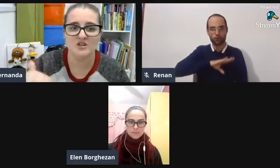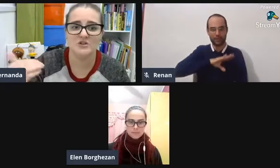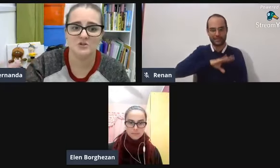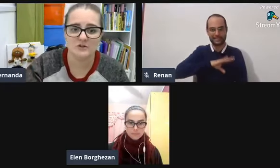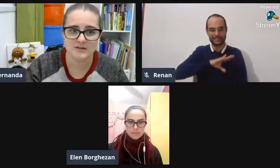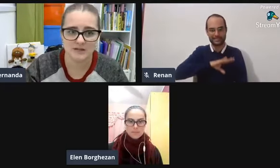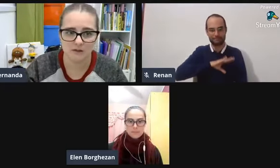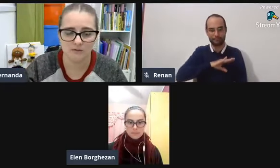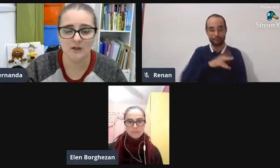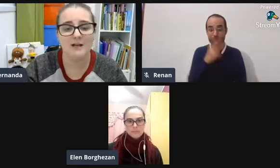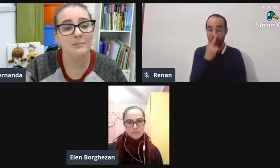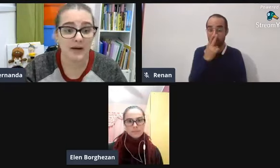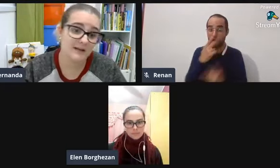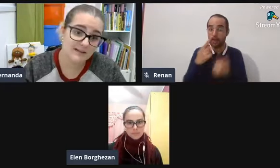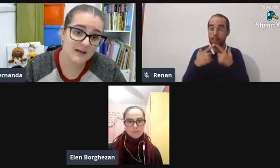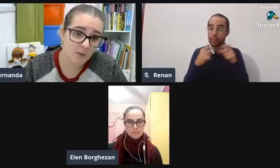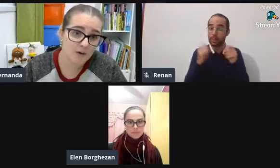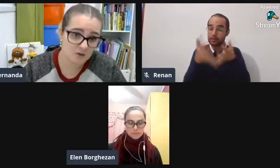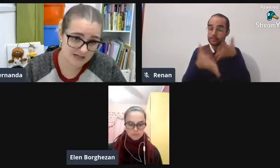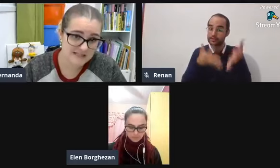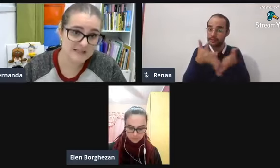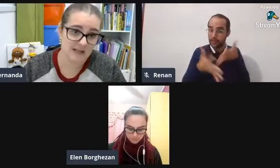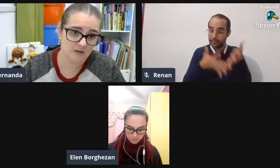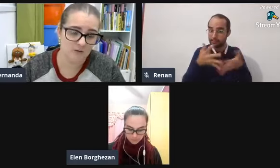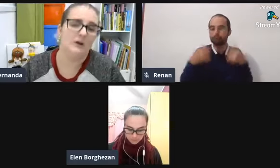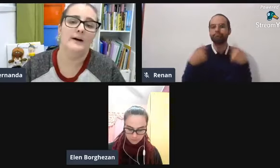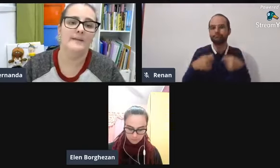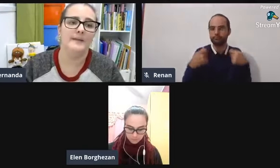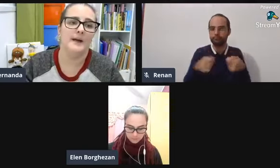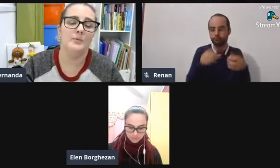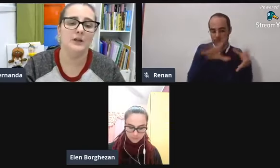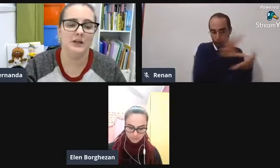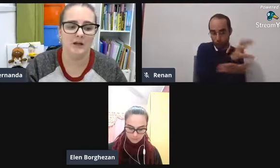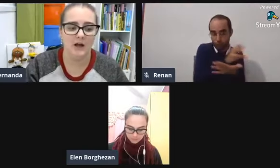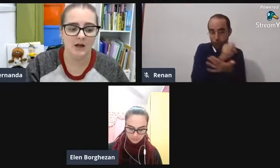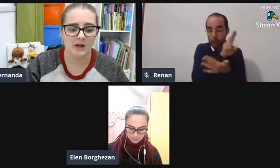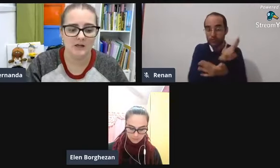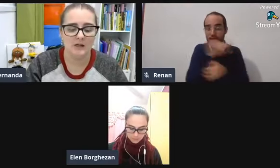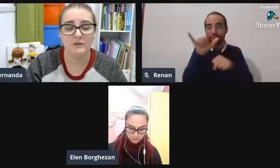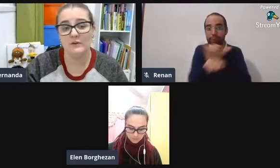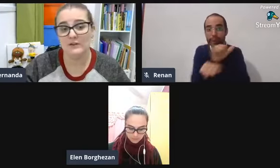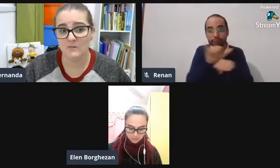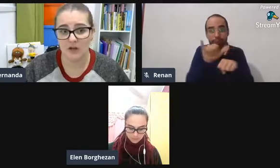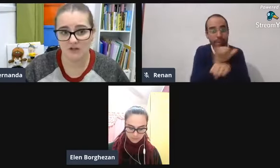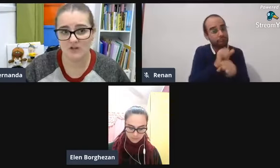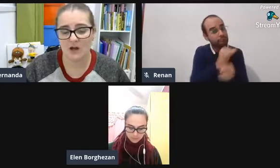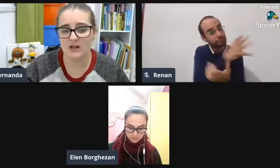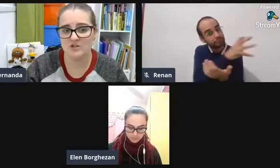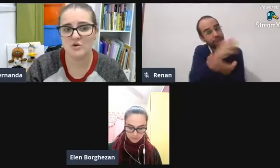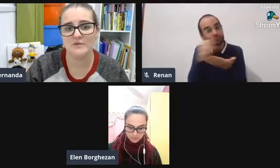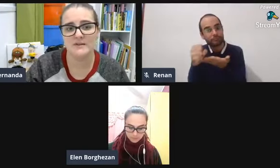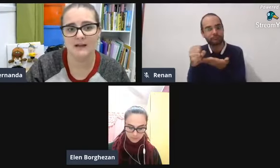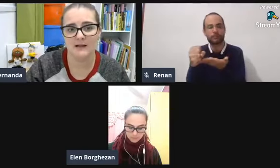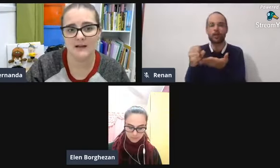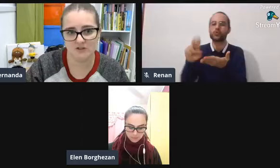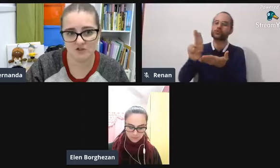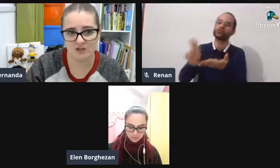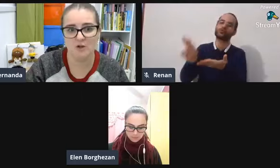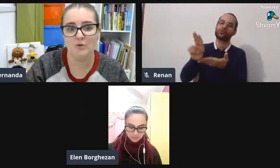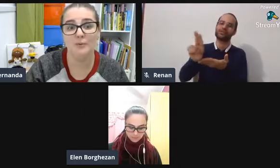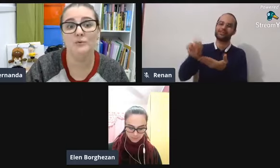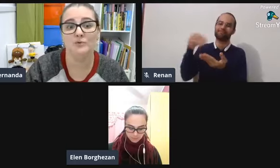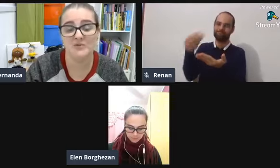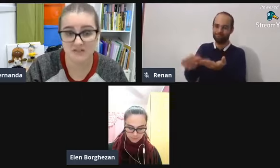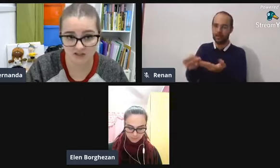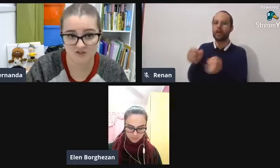uma língua de instrução para ensinar o português escrito, né? Porque, infelizmente, a gente consegue